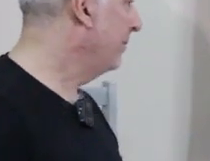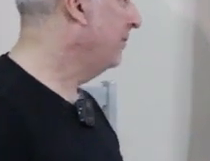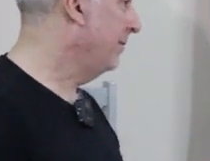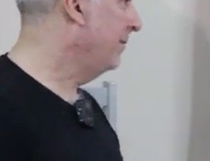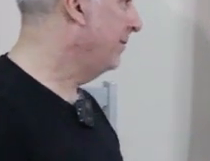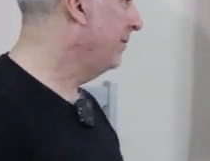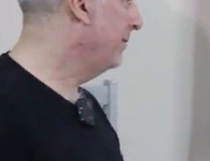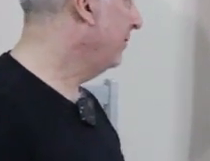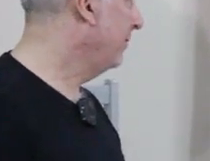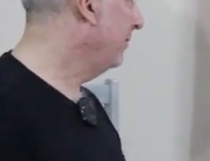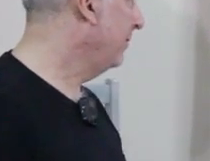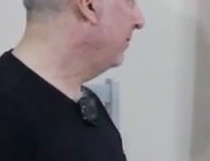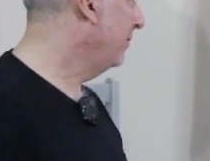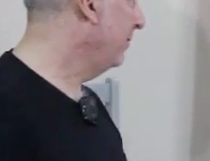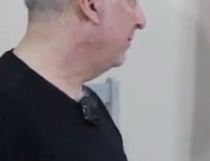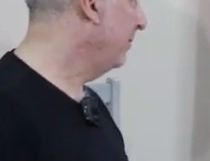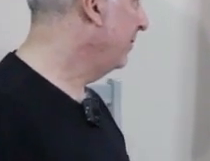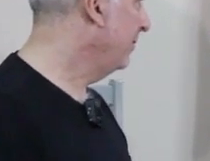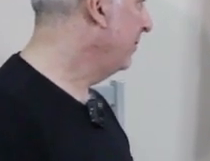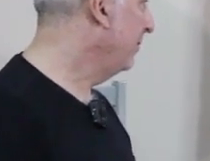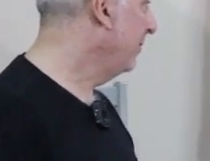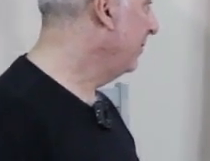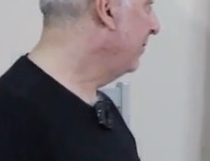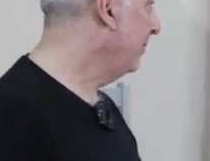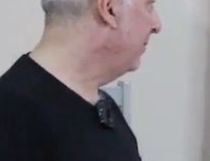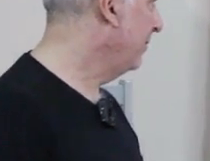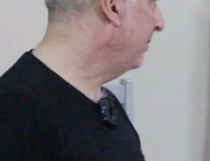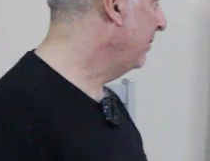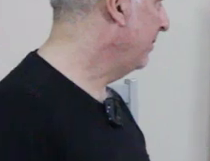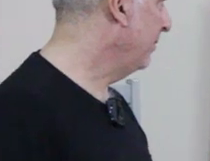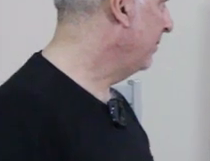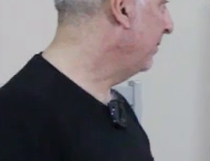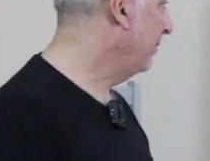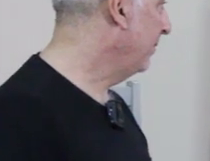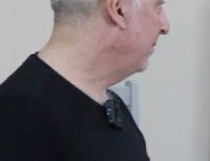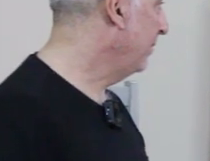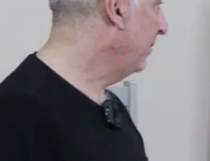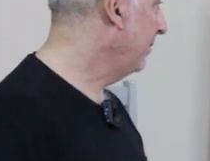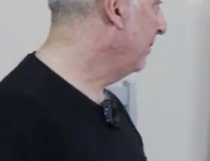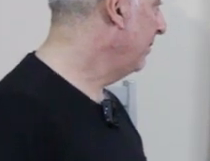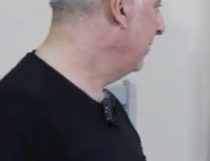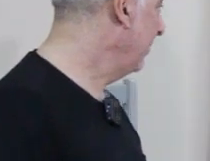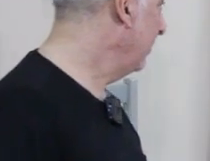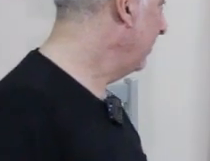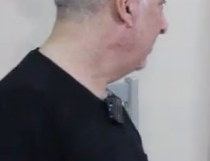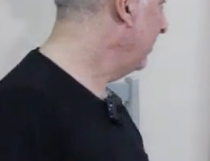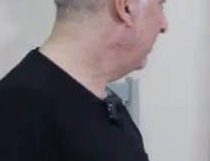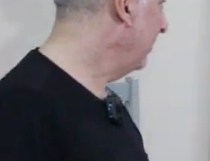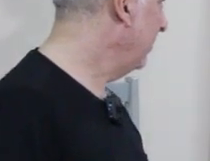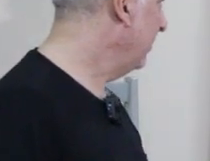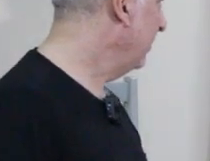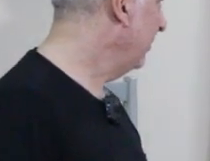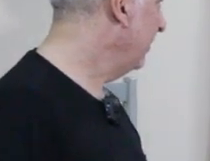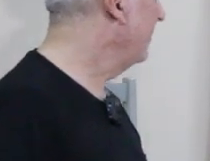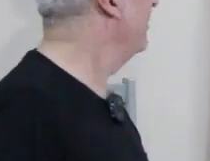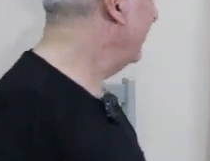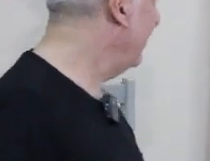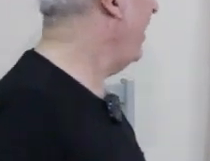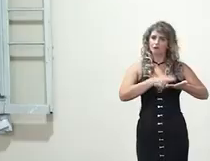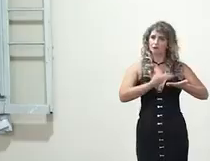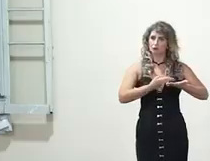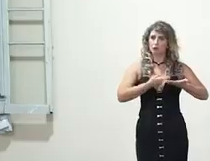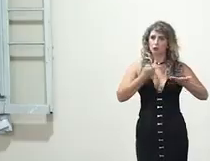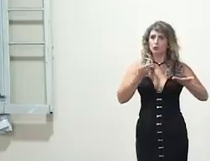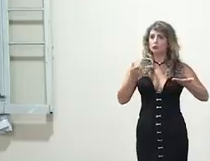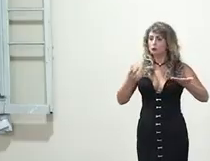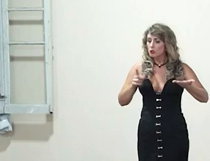com o cara. Então, e daí, em contrapartida, em outro restaurante, tinha um garçom com celular, com tradutor e conseguiu